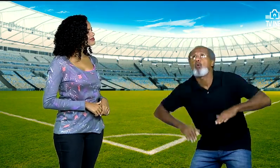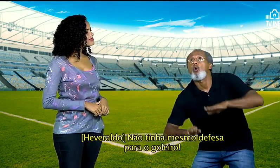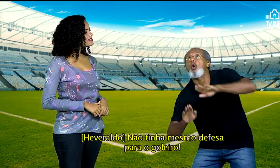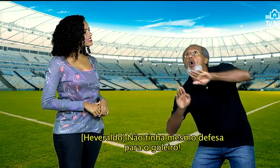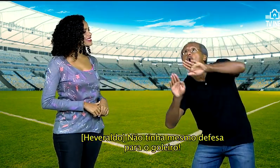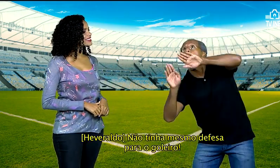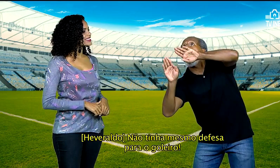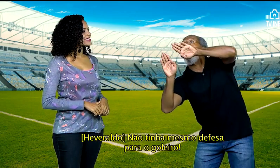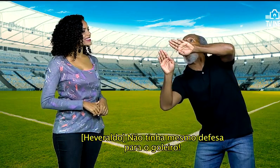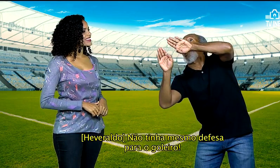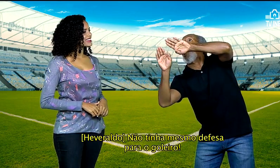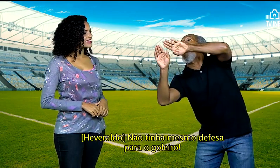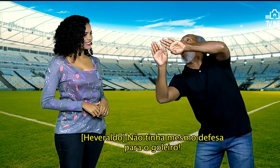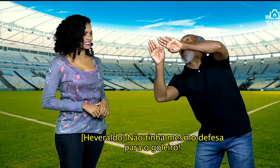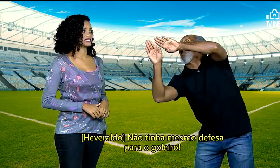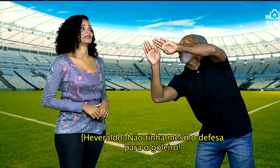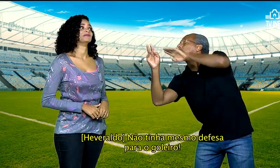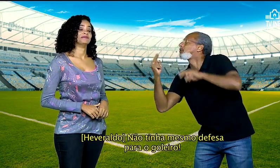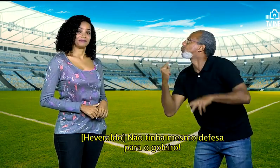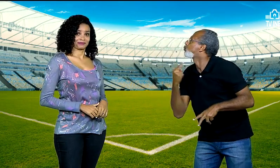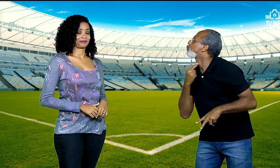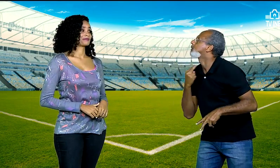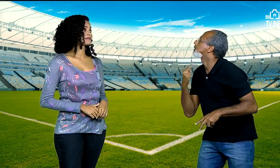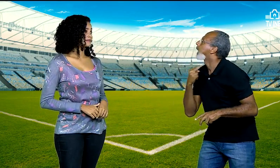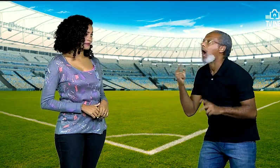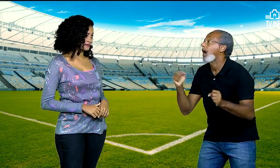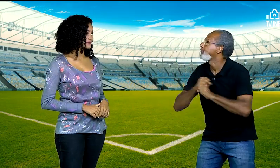Não tinha mesmo defesa para o goleiro.